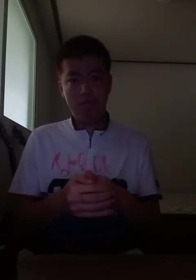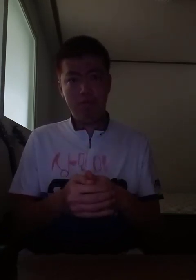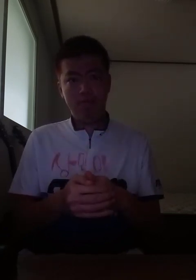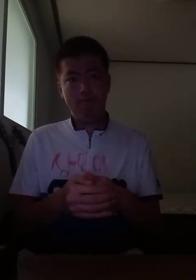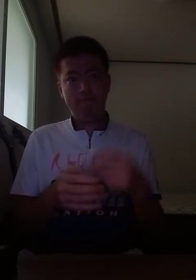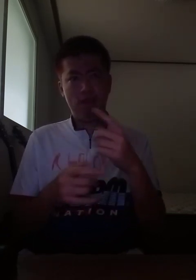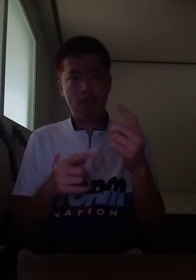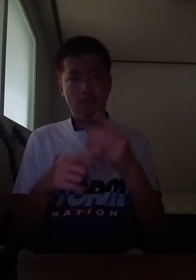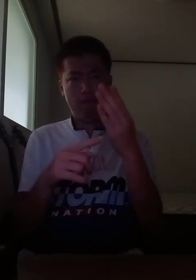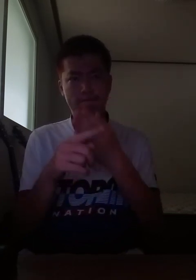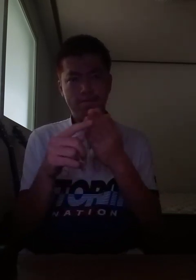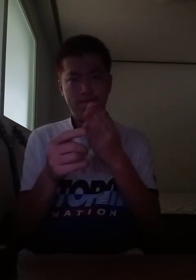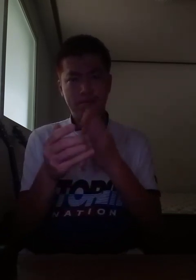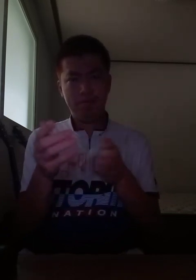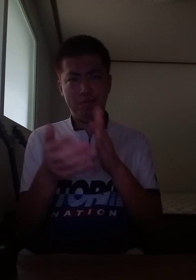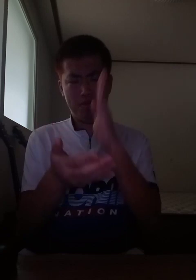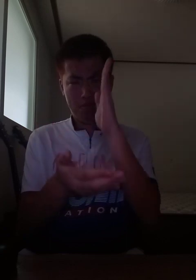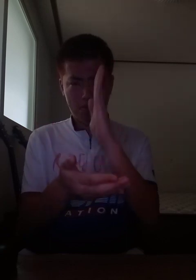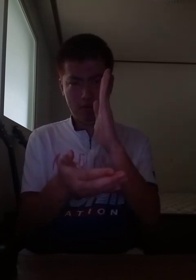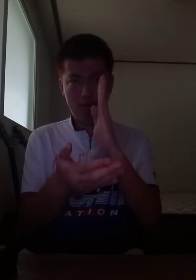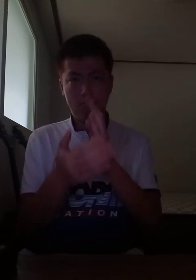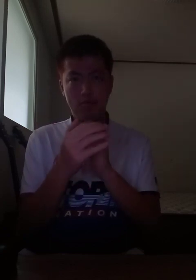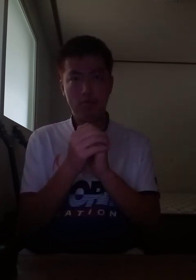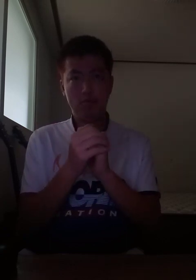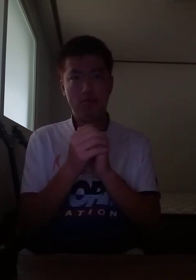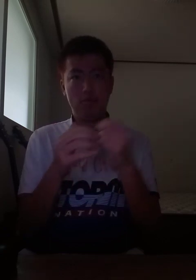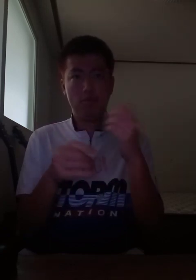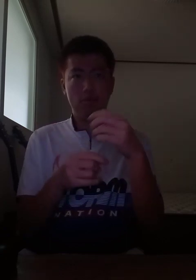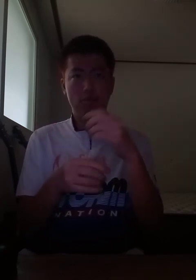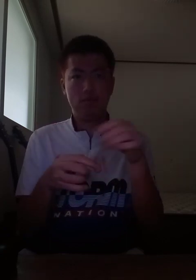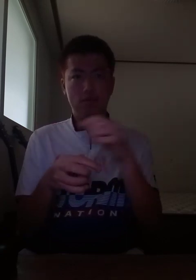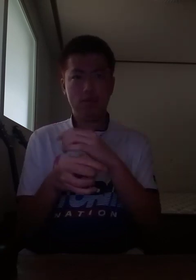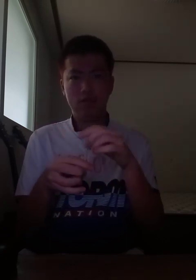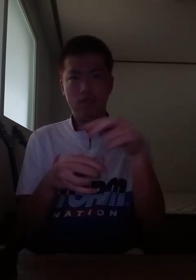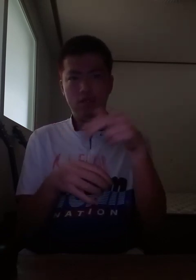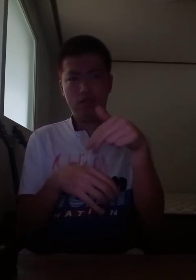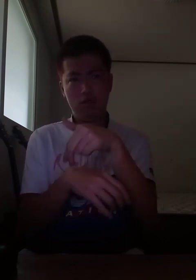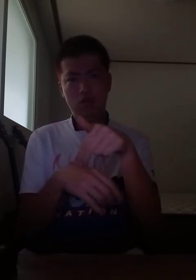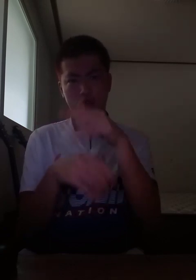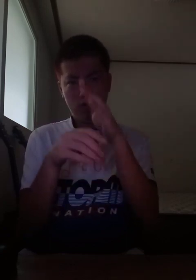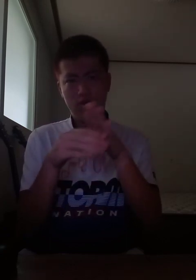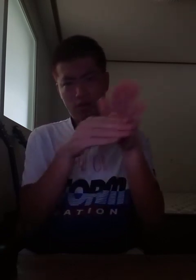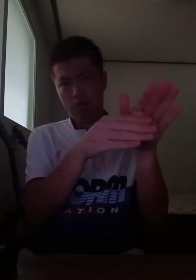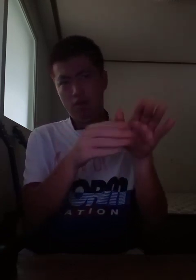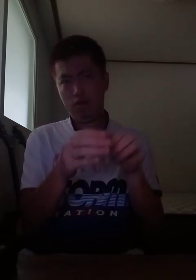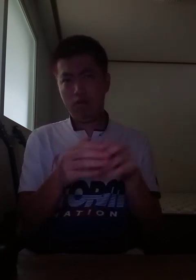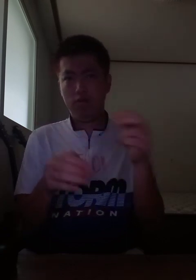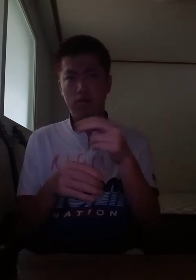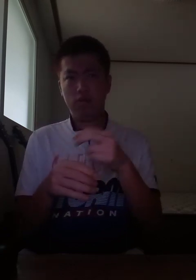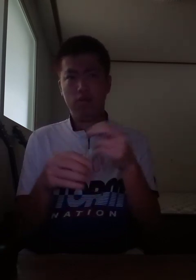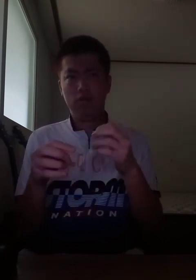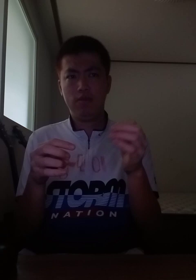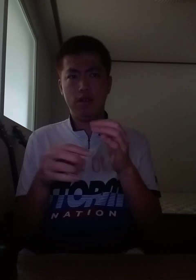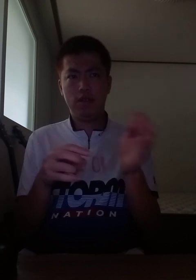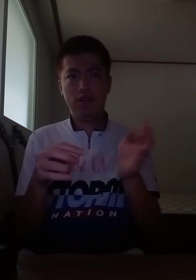차 한 대는 아예 전용 차로에 멈춰 섰습니다. 승객들은 뒤로 가서 버스를 탑니다. 버스는 승용차들에 비해 겨우